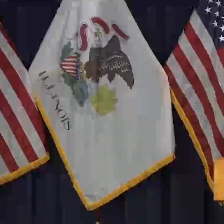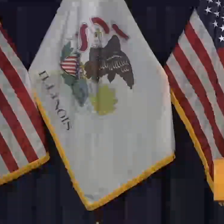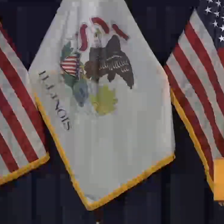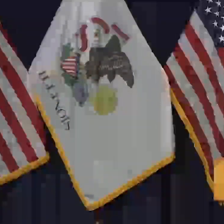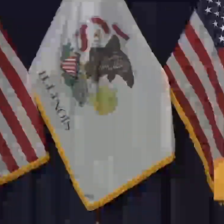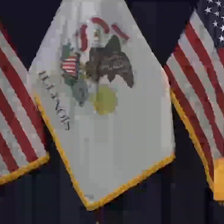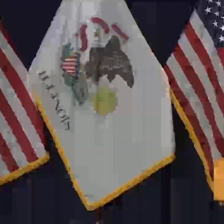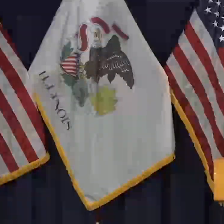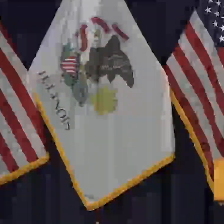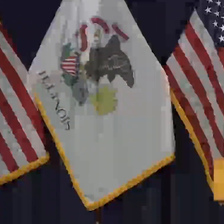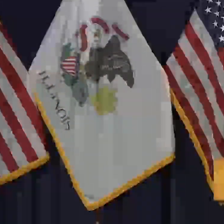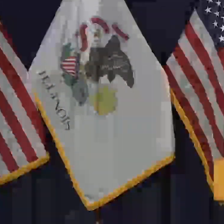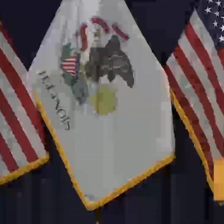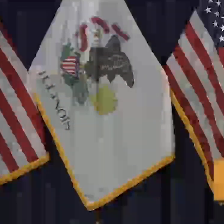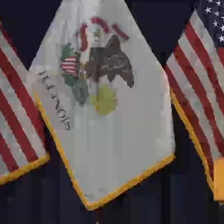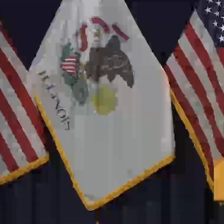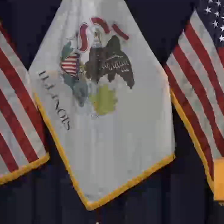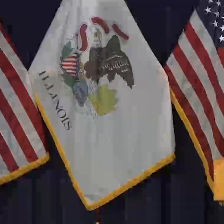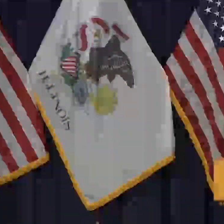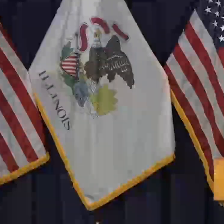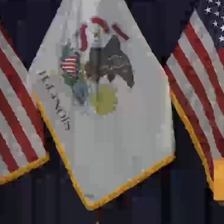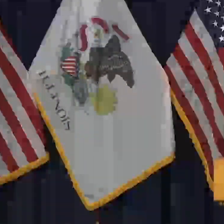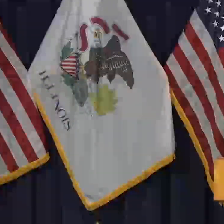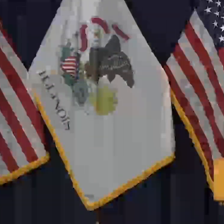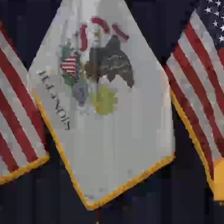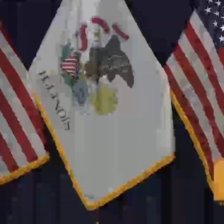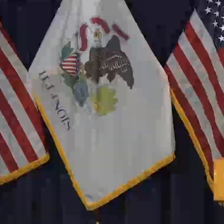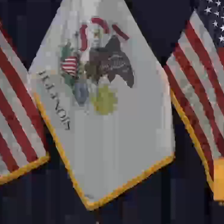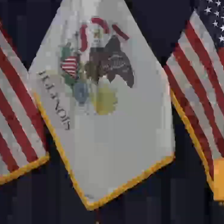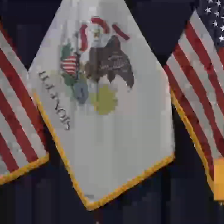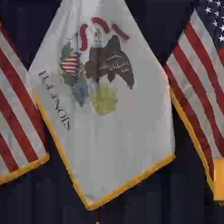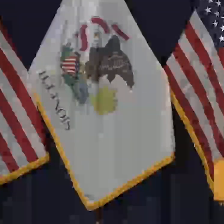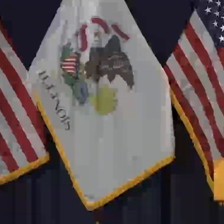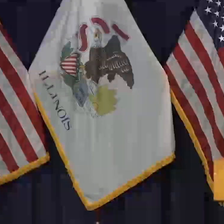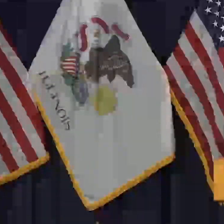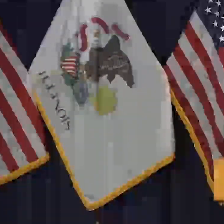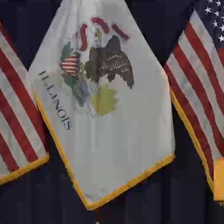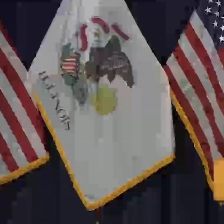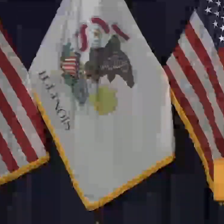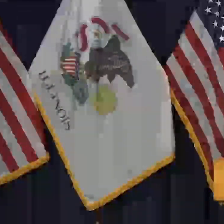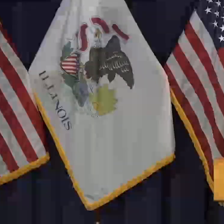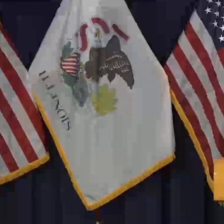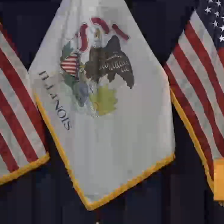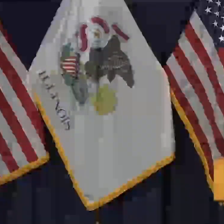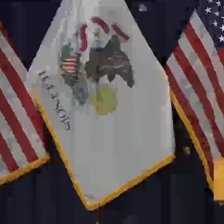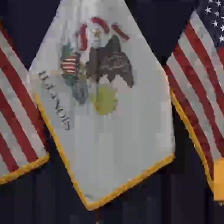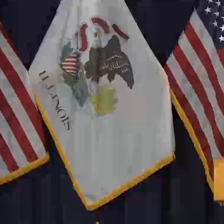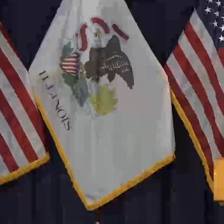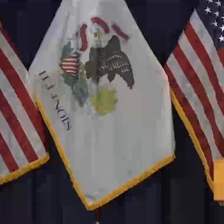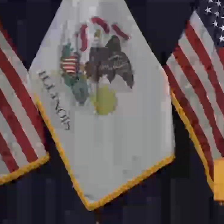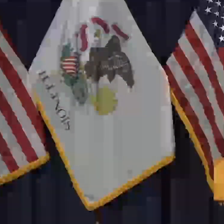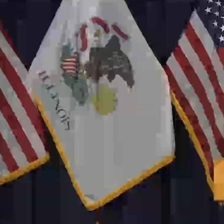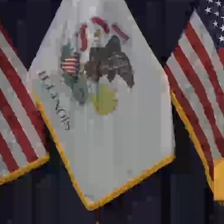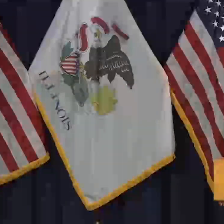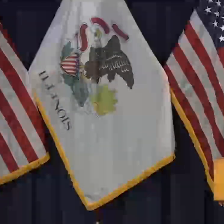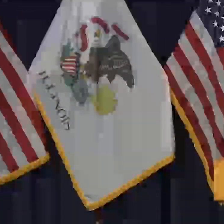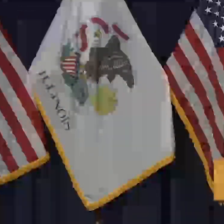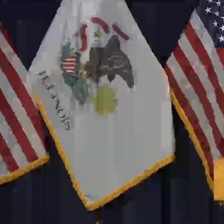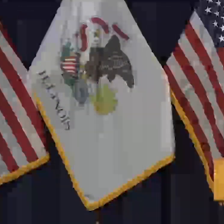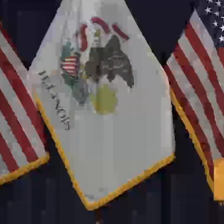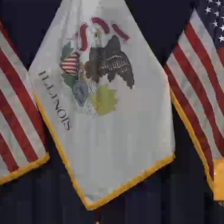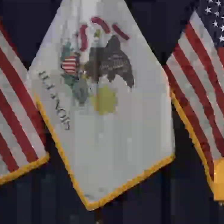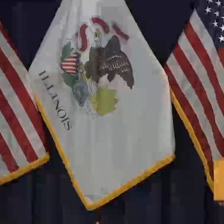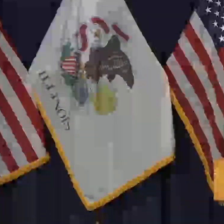visión clara de cómo COVID-19 está afectando a las personas Latinx. Nuestro grupo de comunicación